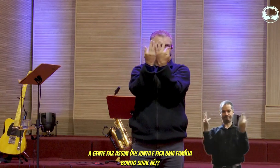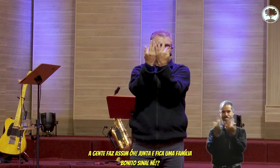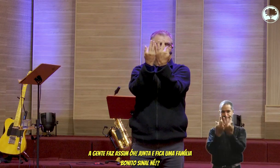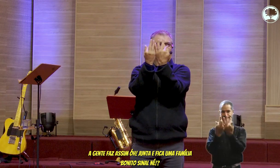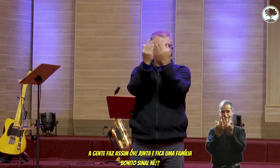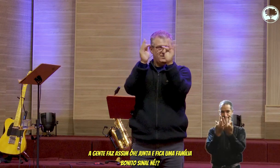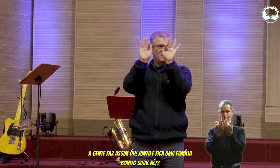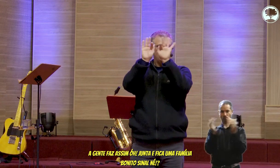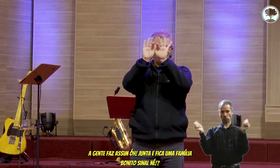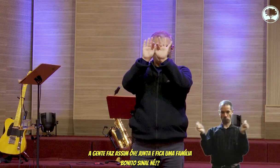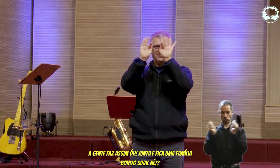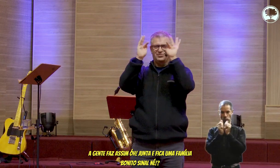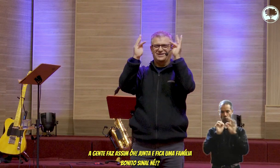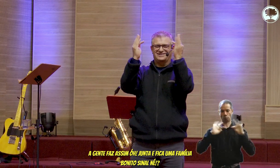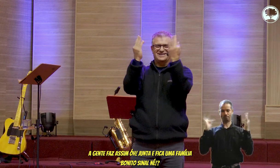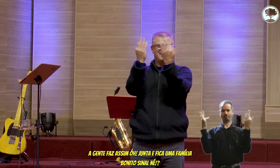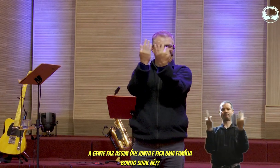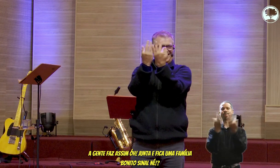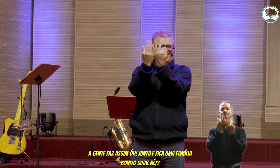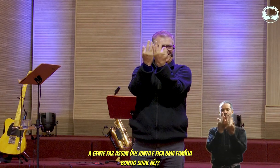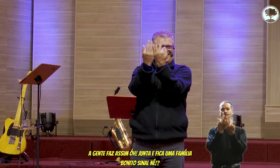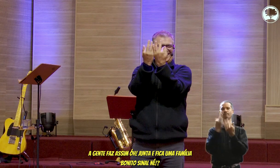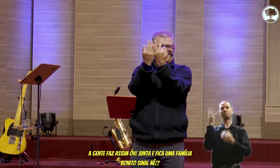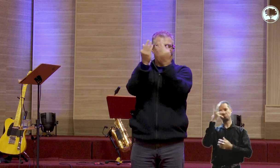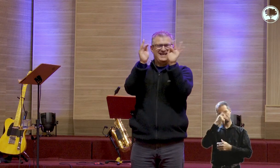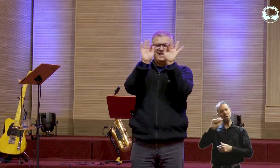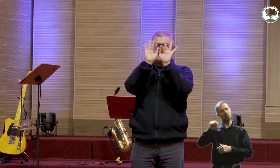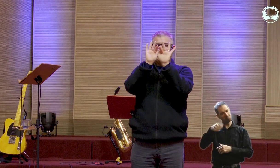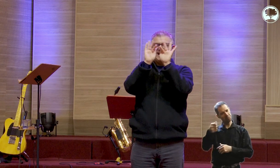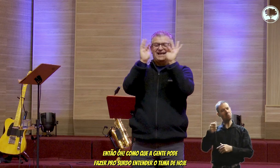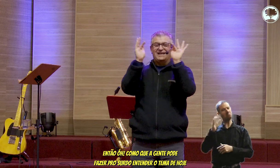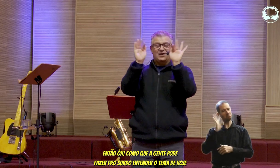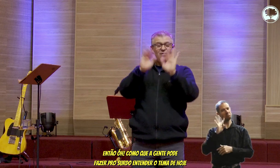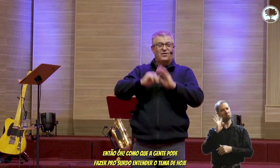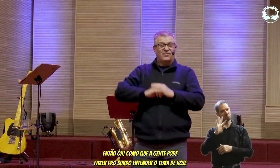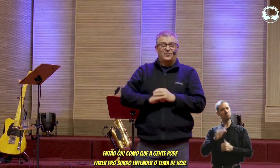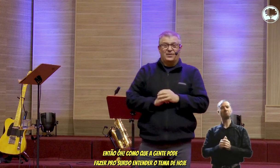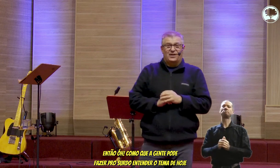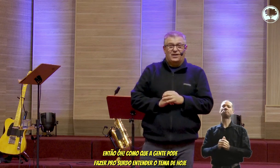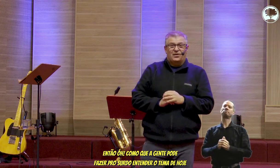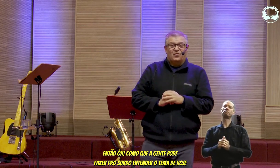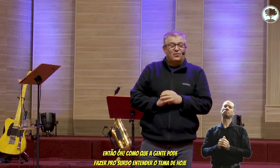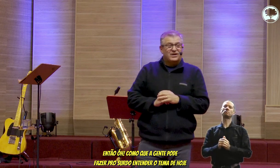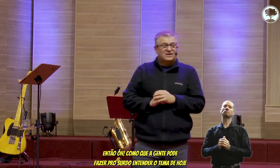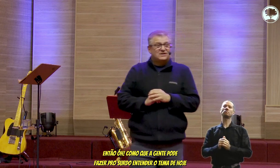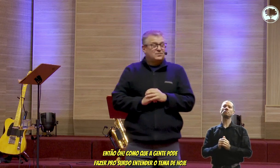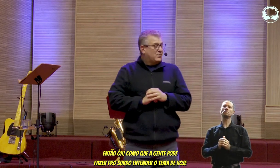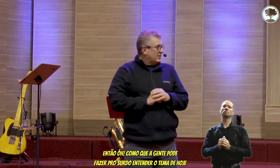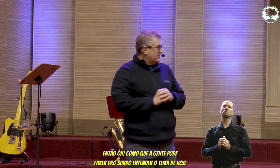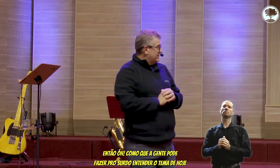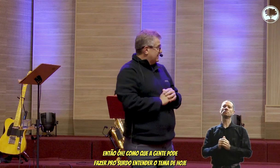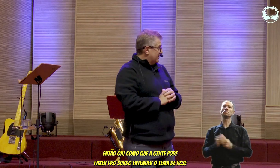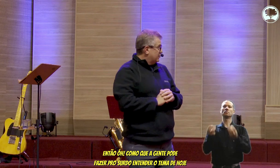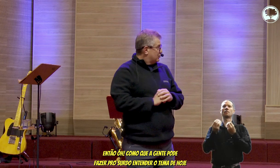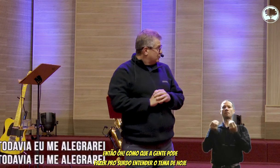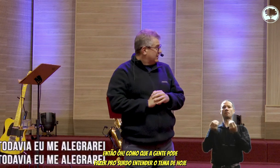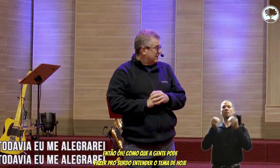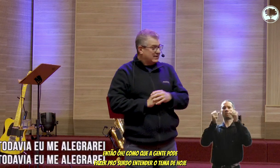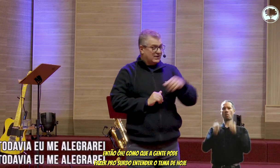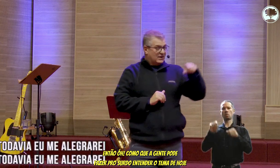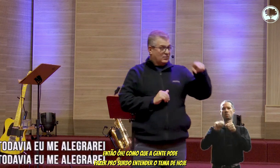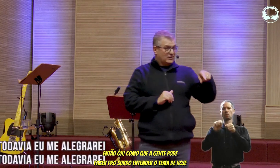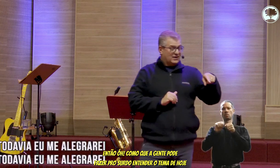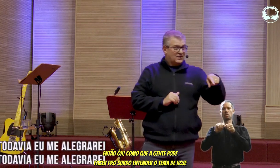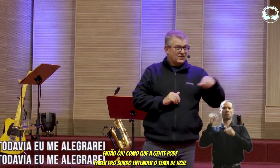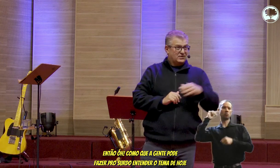junta, fica uma família, que bonito sinal, né? Então, ó, como que a gente pode fazer para o surdo